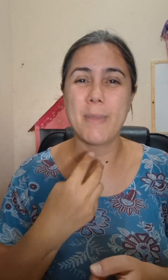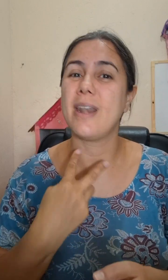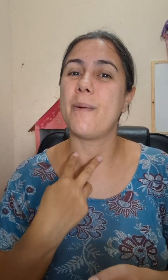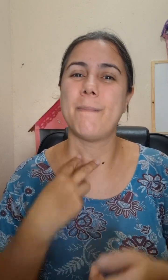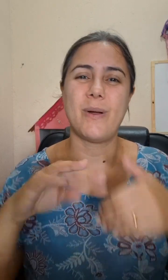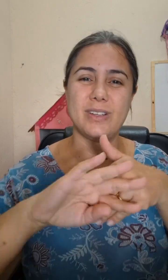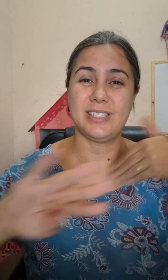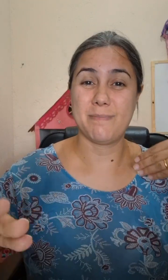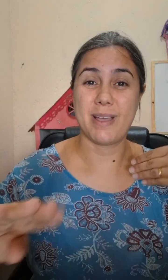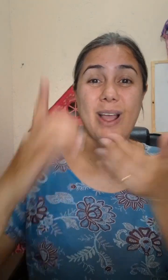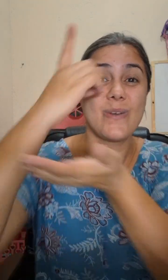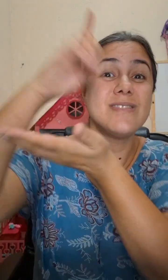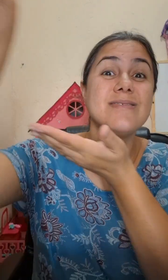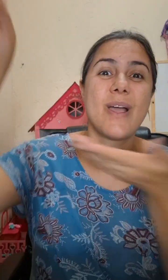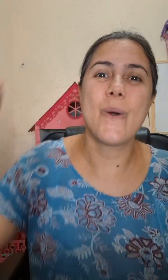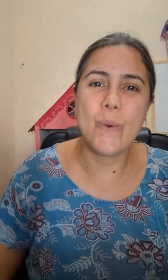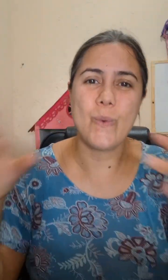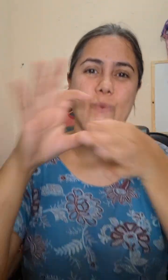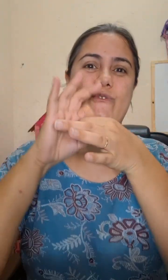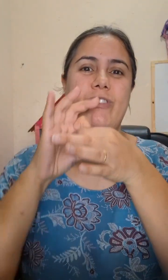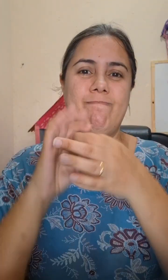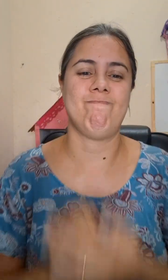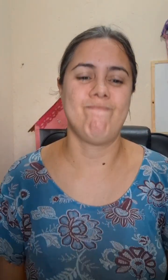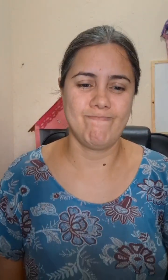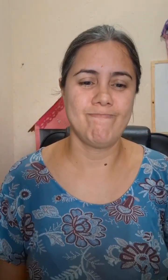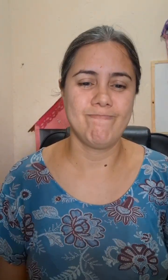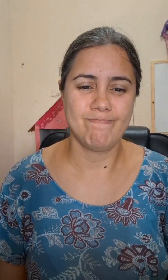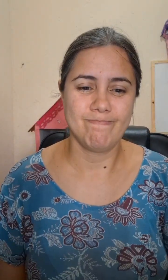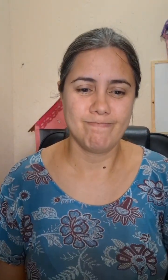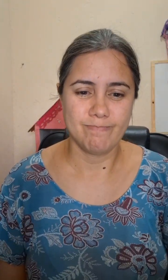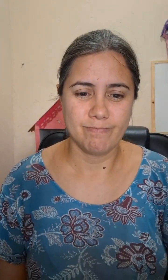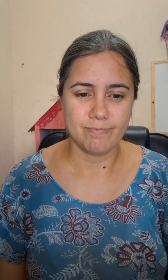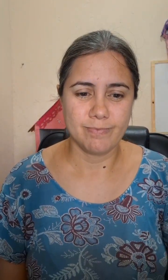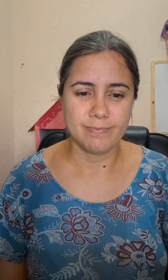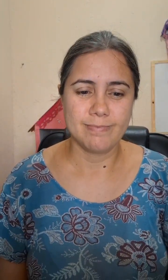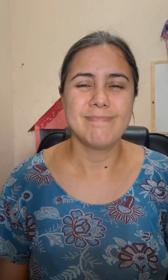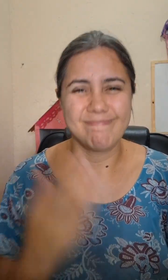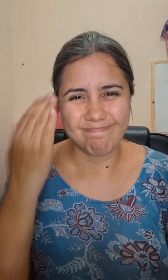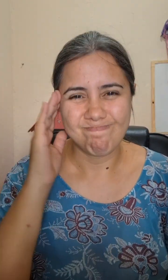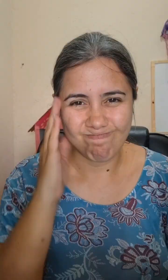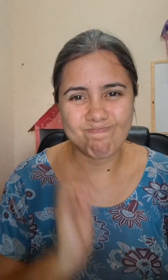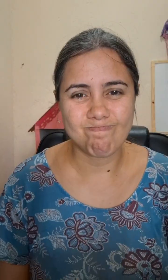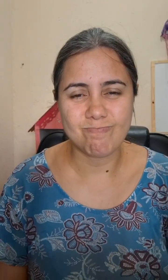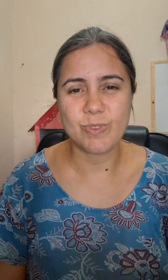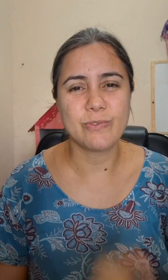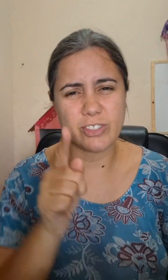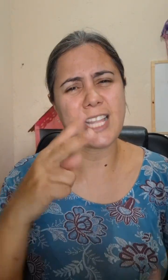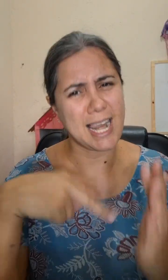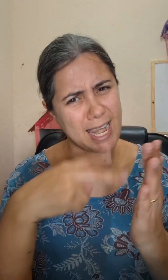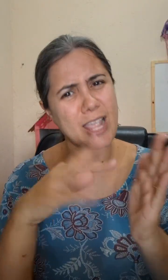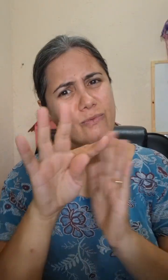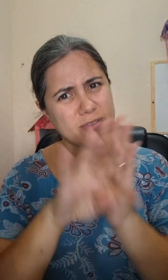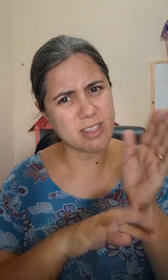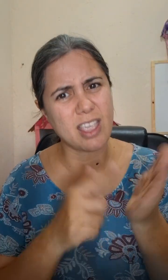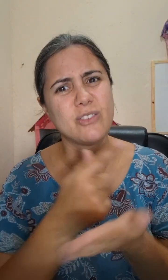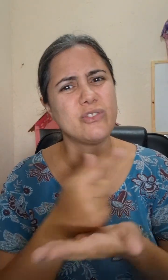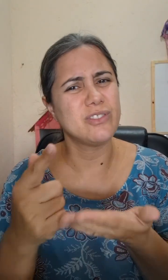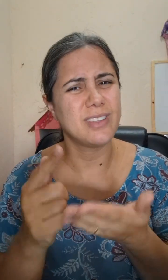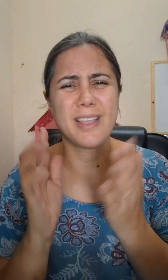Ok? Tá entendido? Você lê os textos de Gênesis, são maravilhosos. Importante para nós refletirmos.